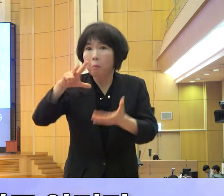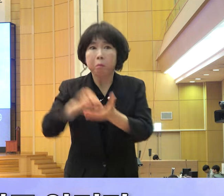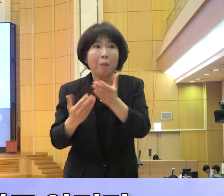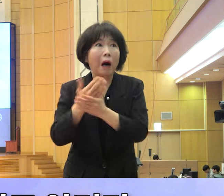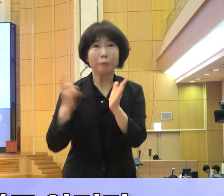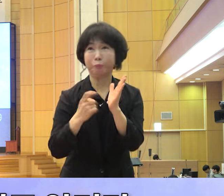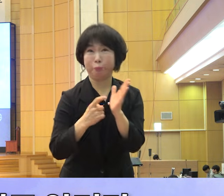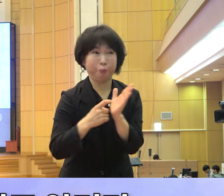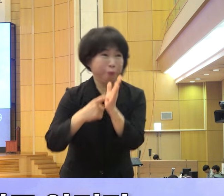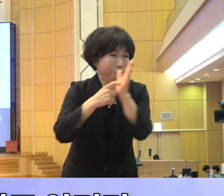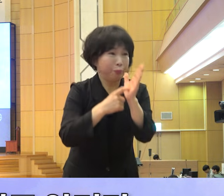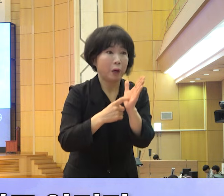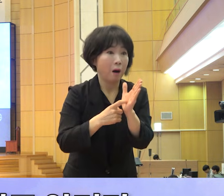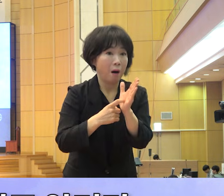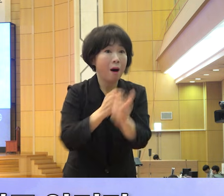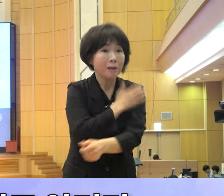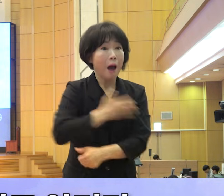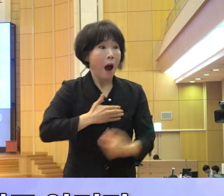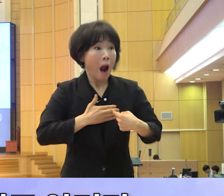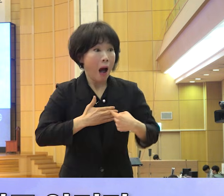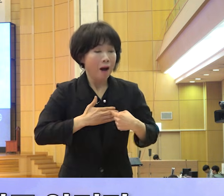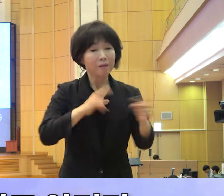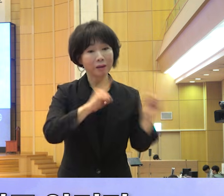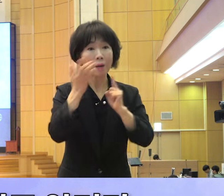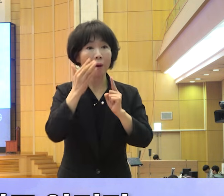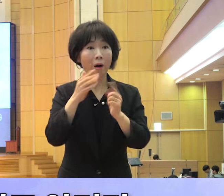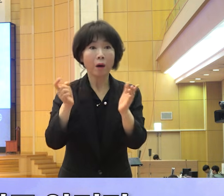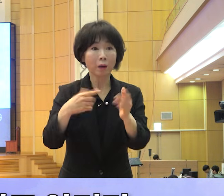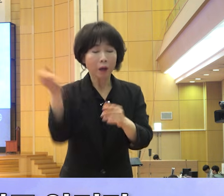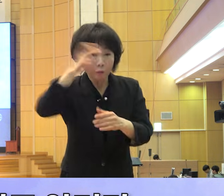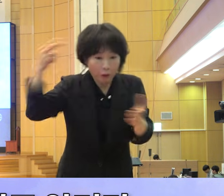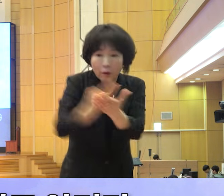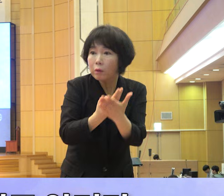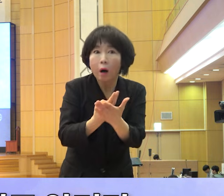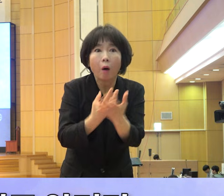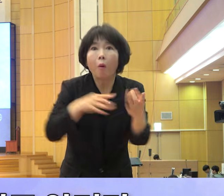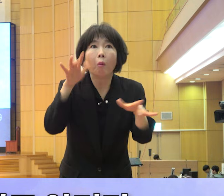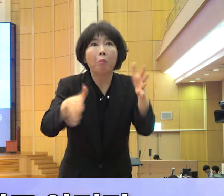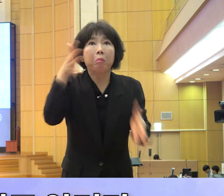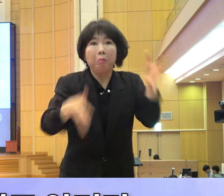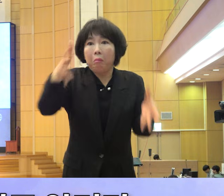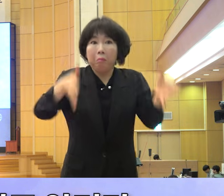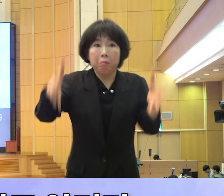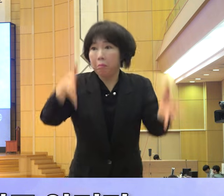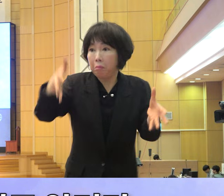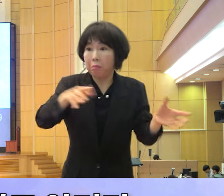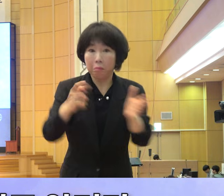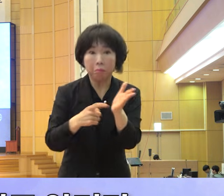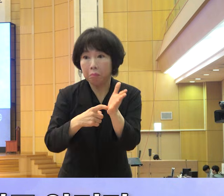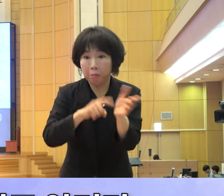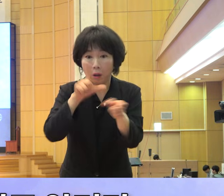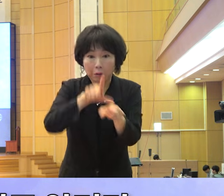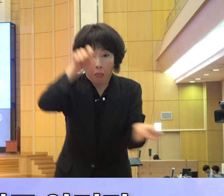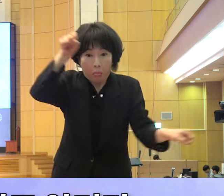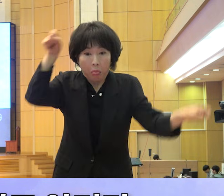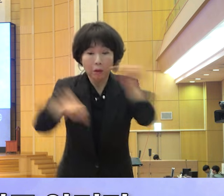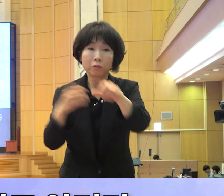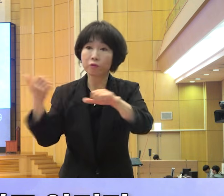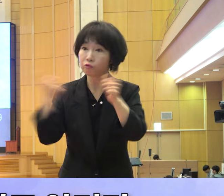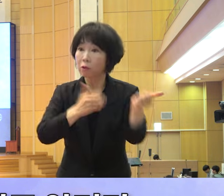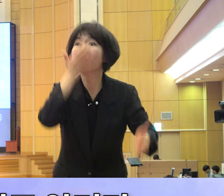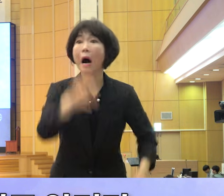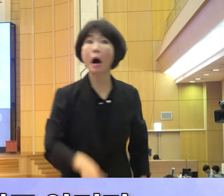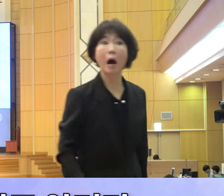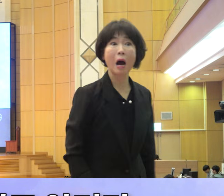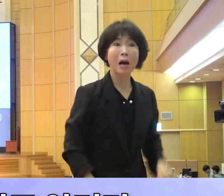이런 응급 좋지 않은 것을 알면 사는데 몰라서 죽어. 이거 엄청난 문제잖아요. 요거